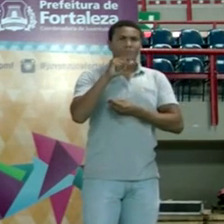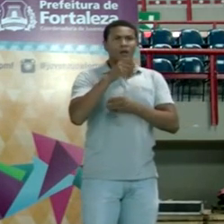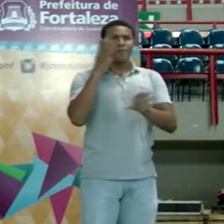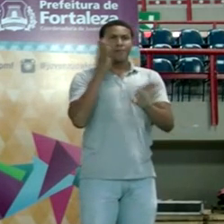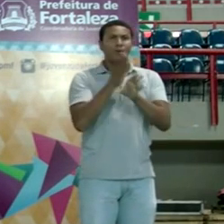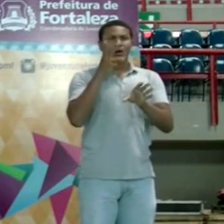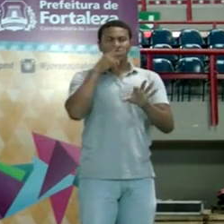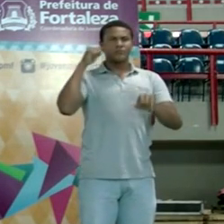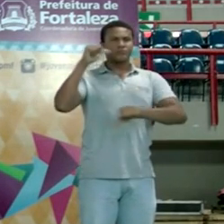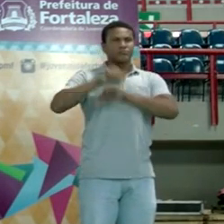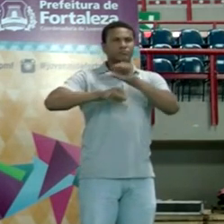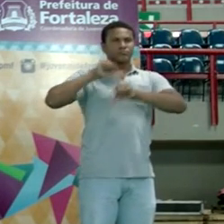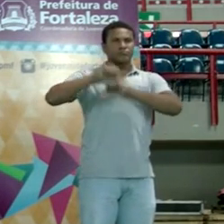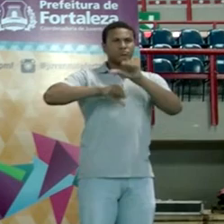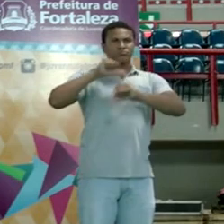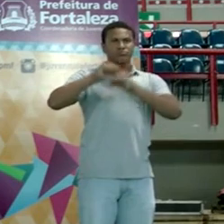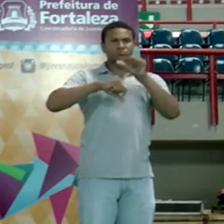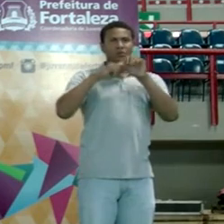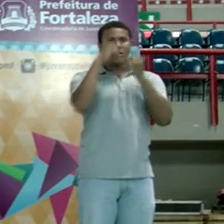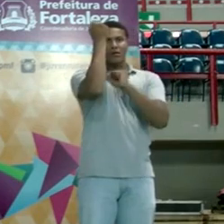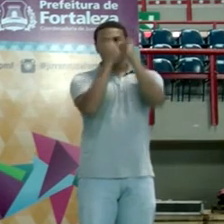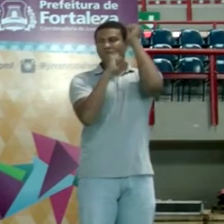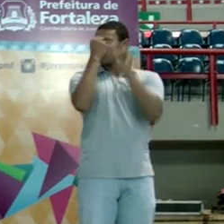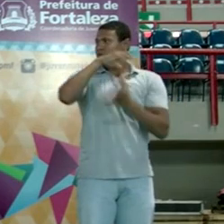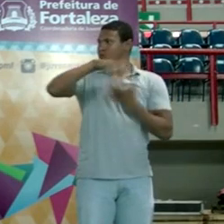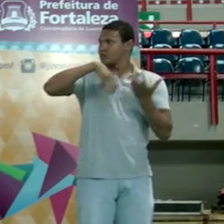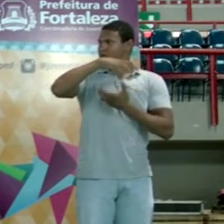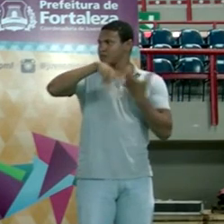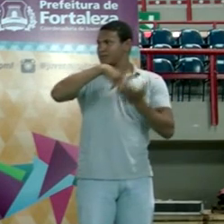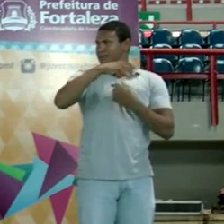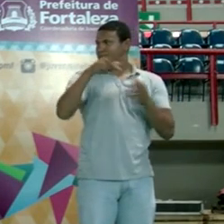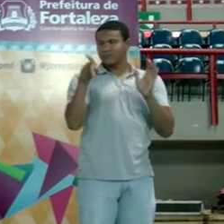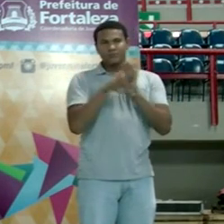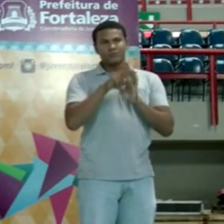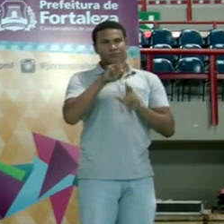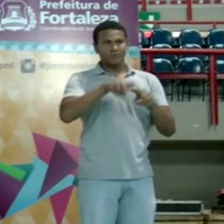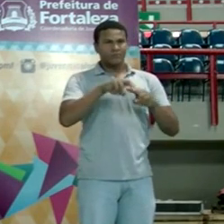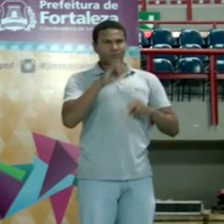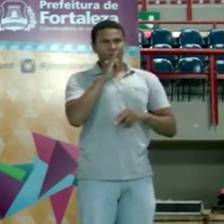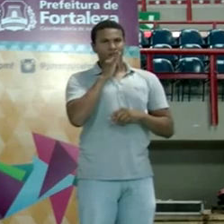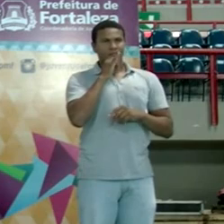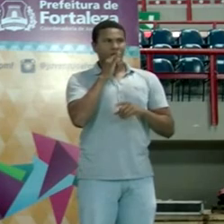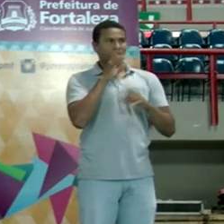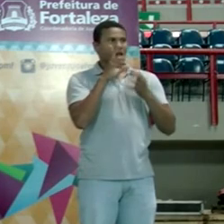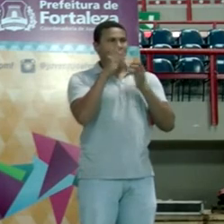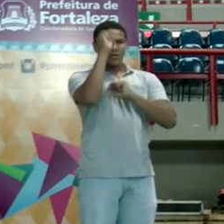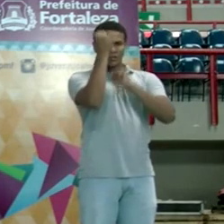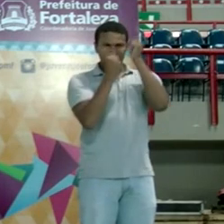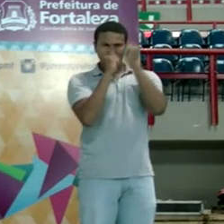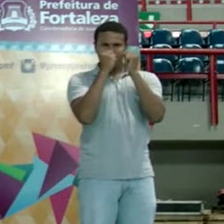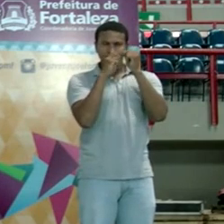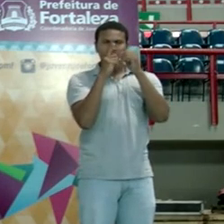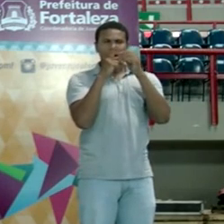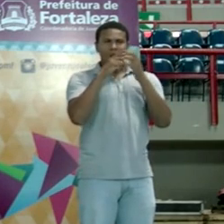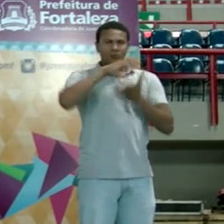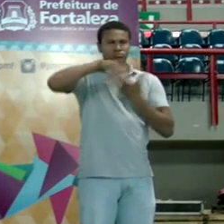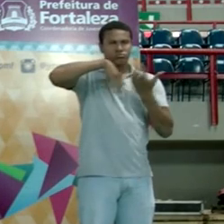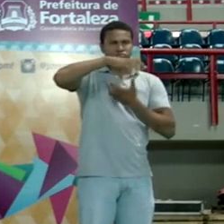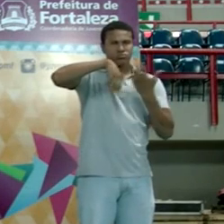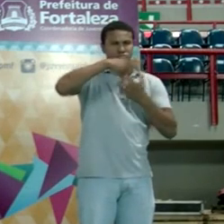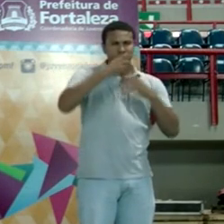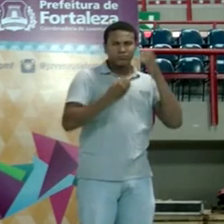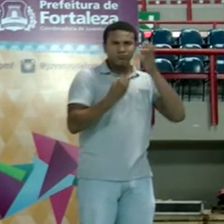das transformações da Revolução Industrial. Então a Revolução Industrial ela trouxe uma nova perspectiva para a produção,